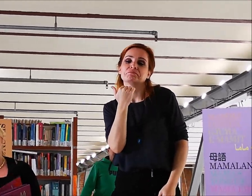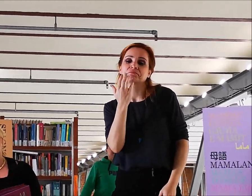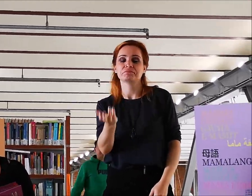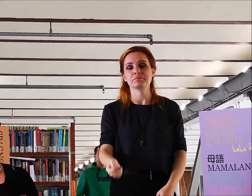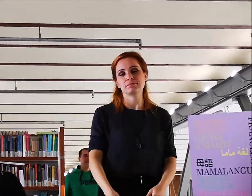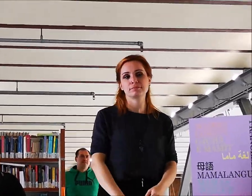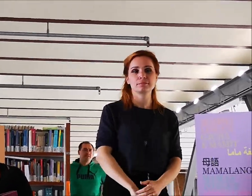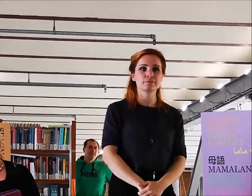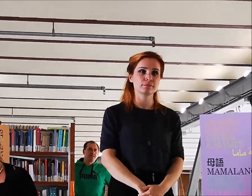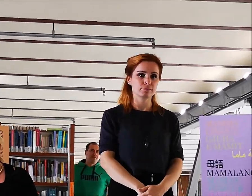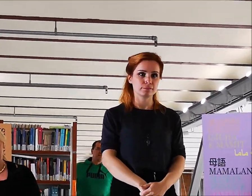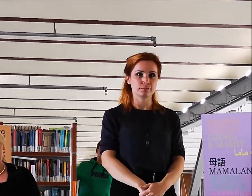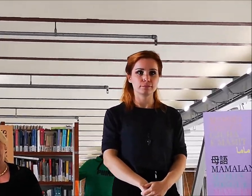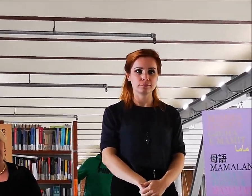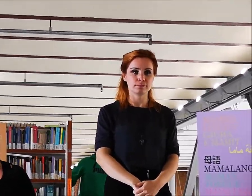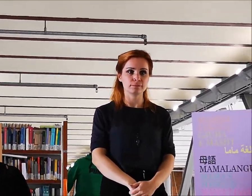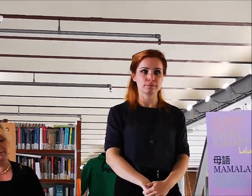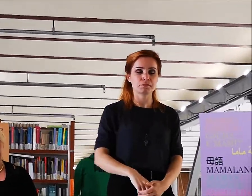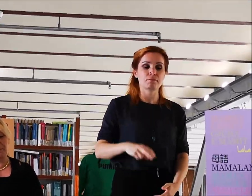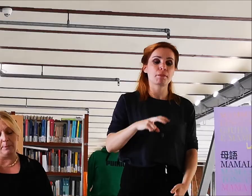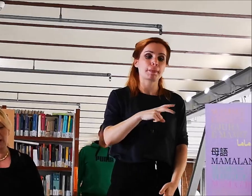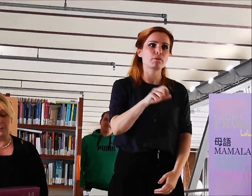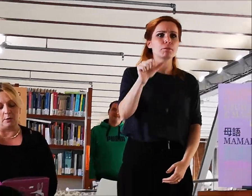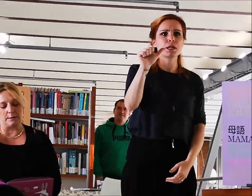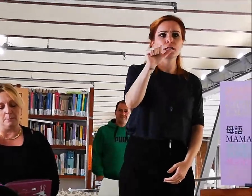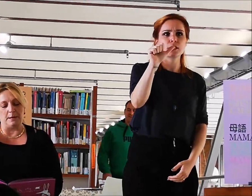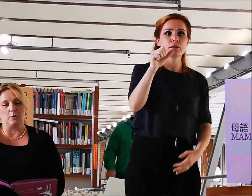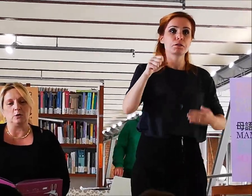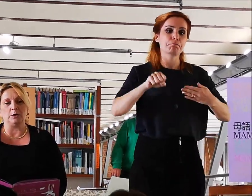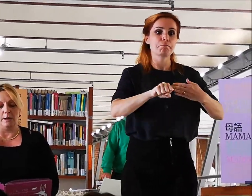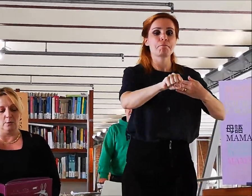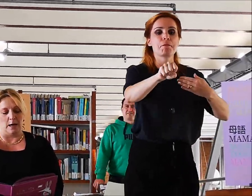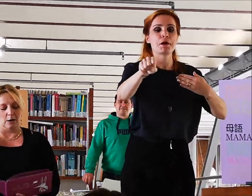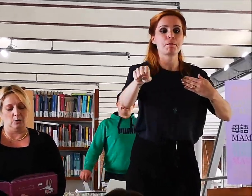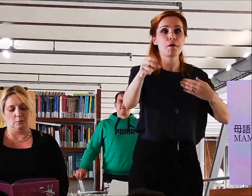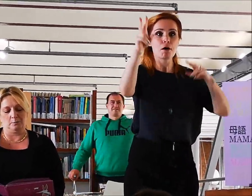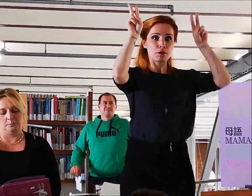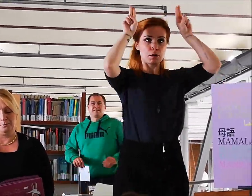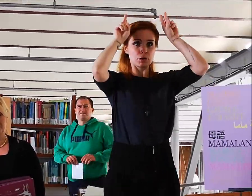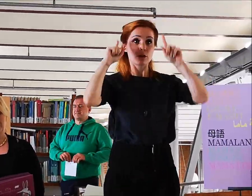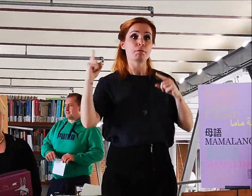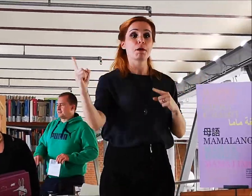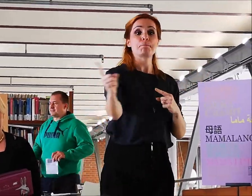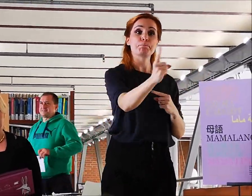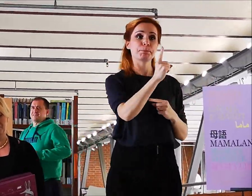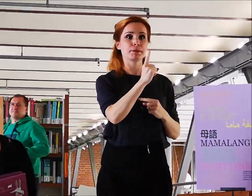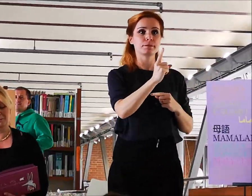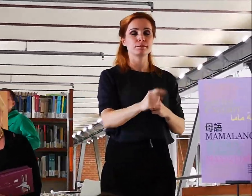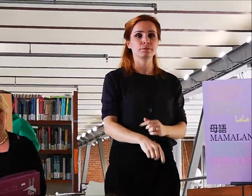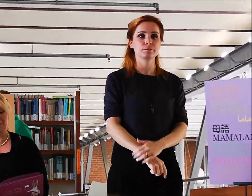perché a me non interessa. La formica salpicca apre la porta al piccolo coniglio bianco.